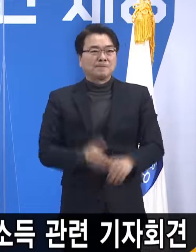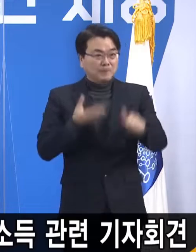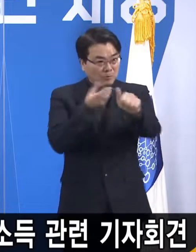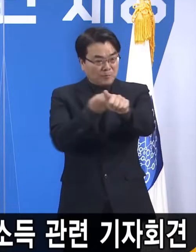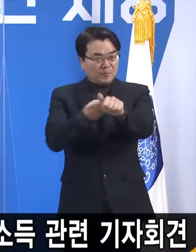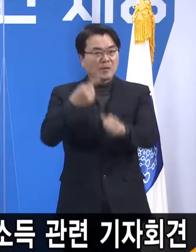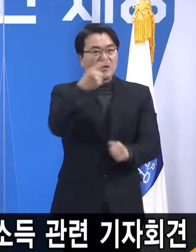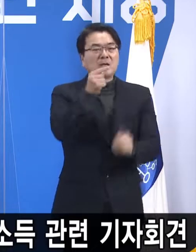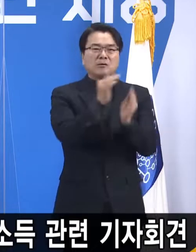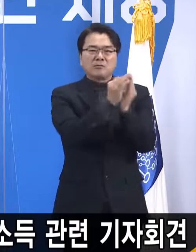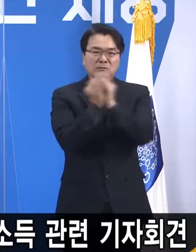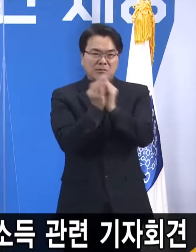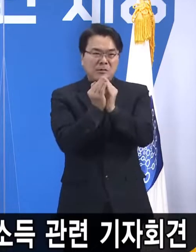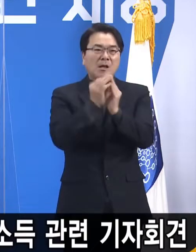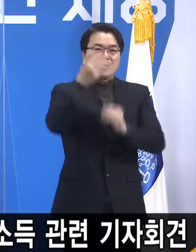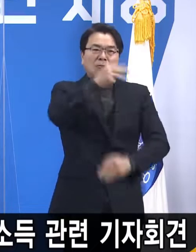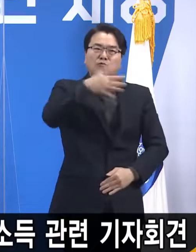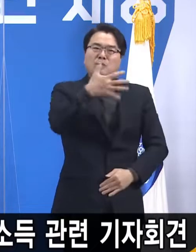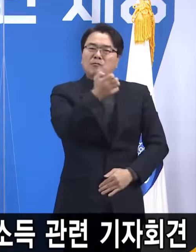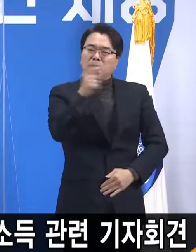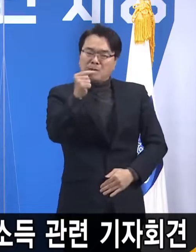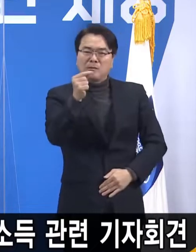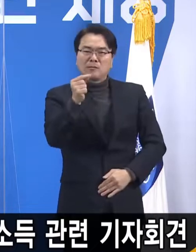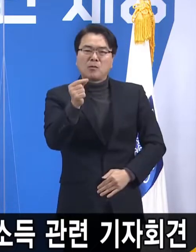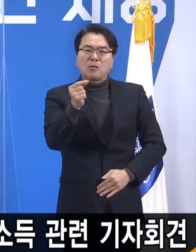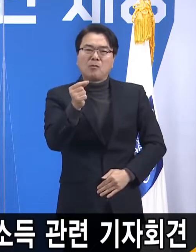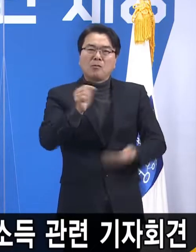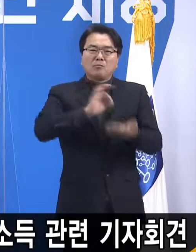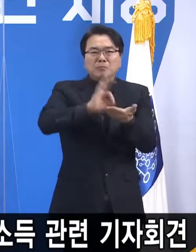1조 3,998억 원과 부대